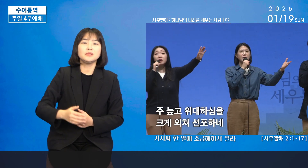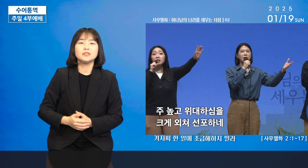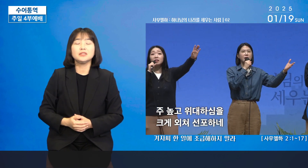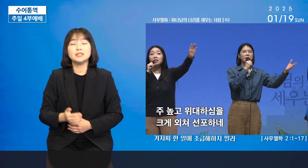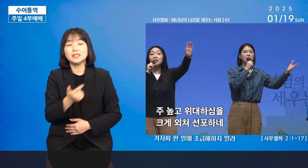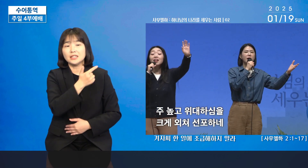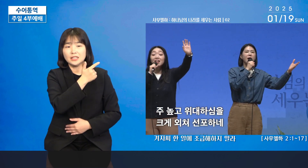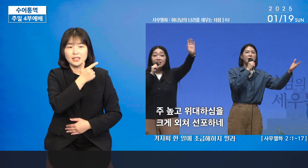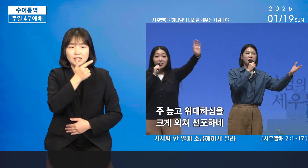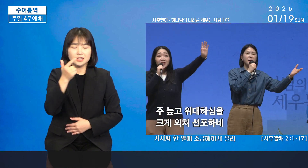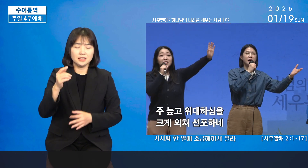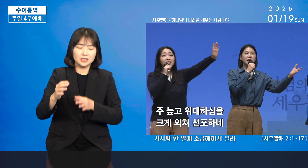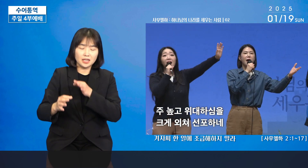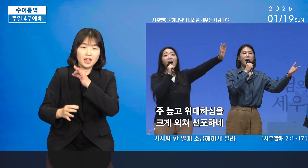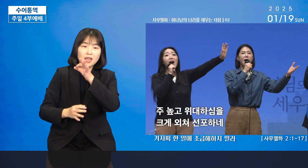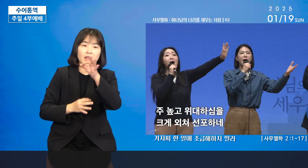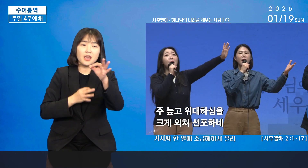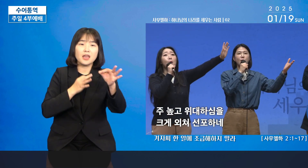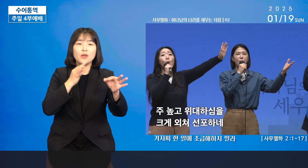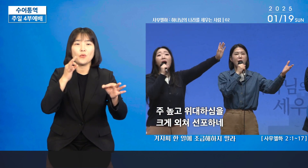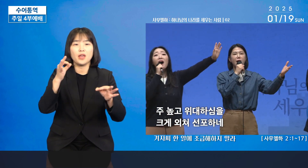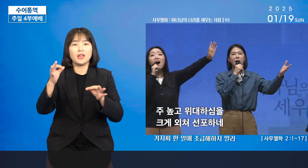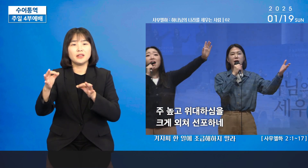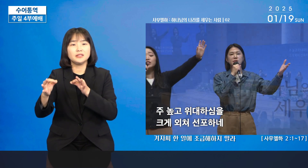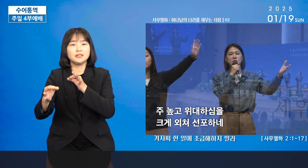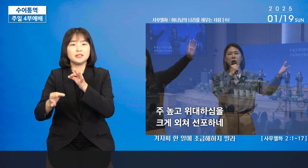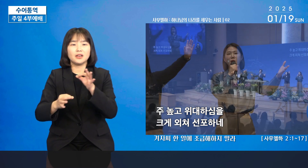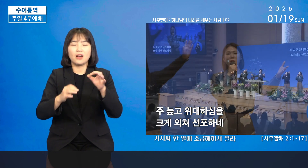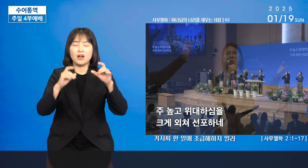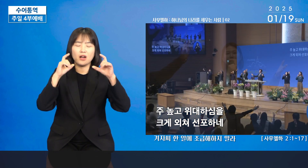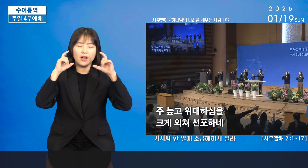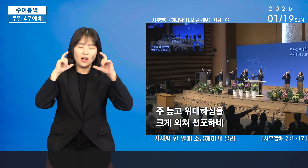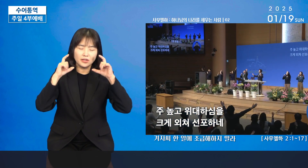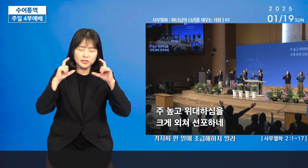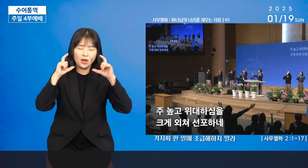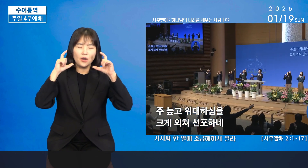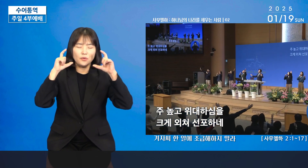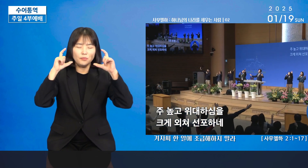위대하심을 크게 외쳐